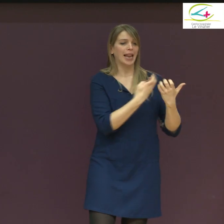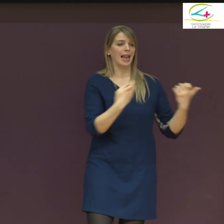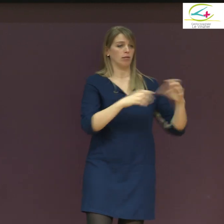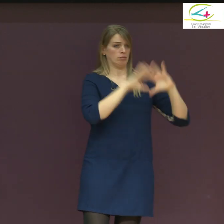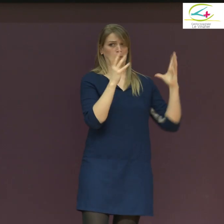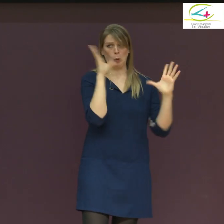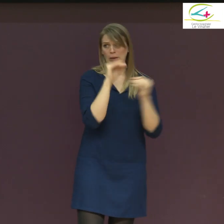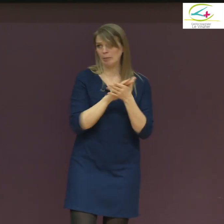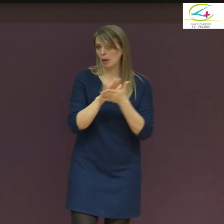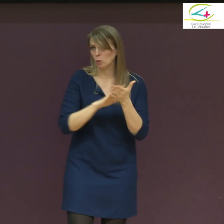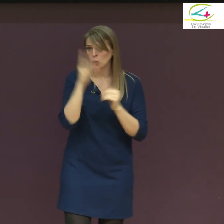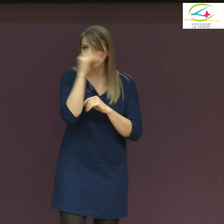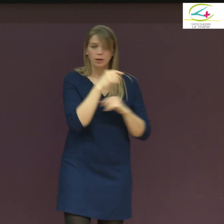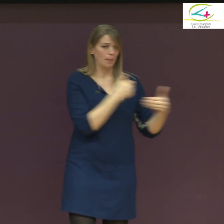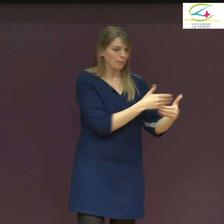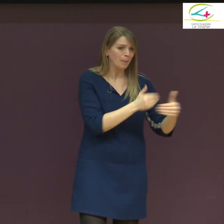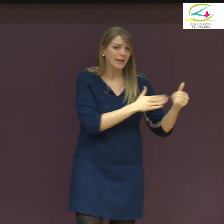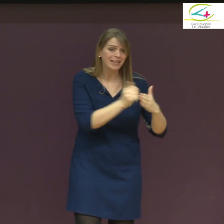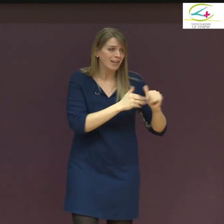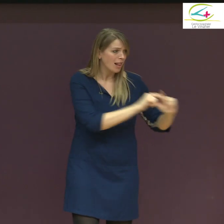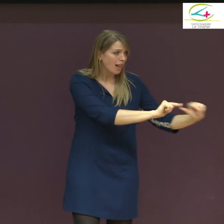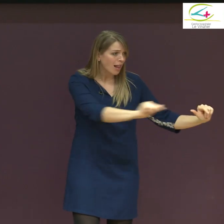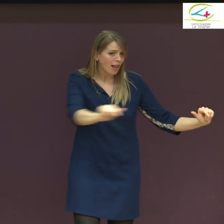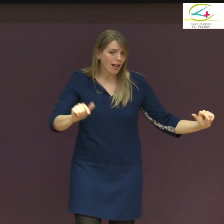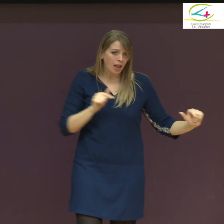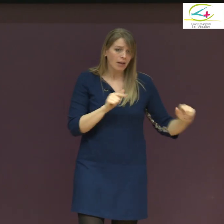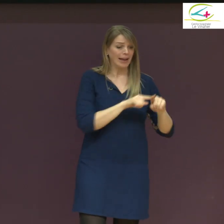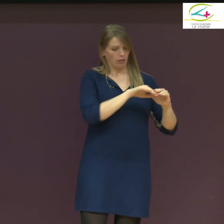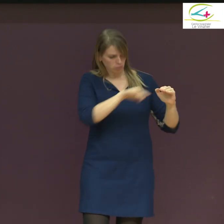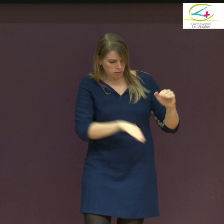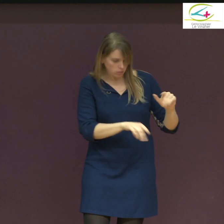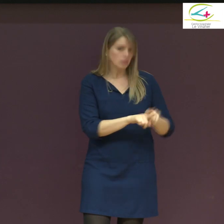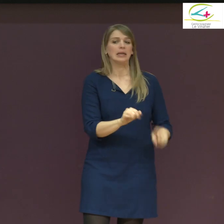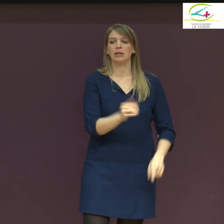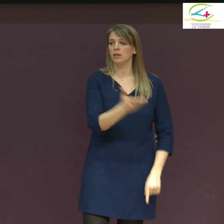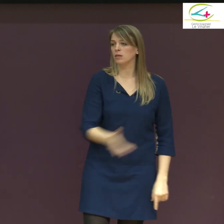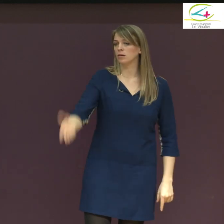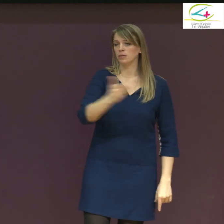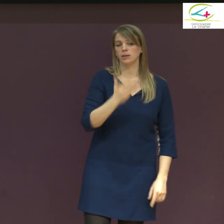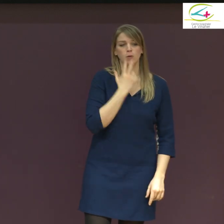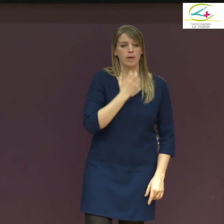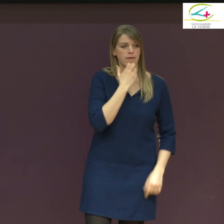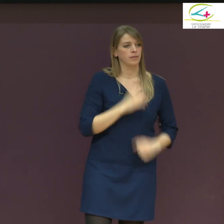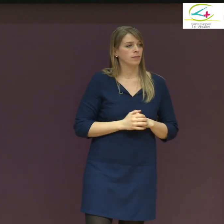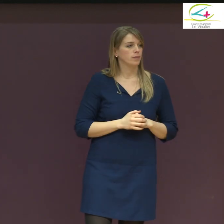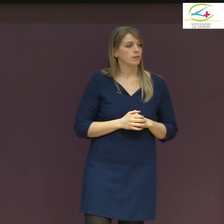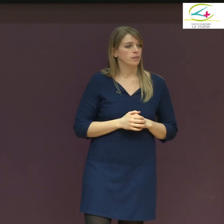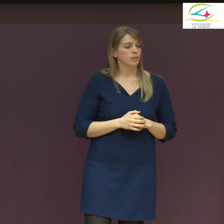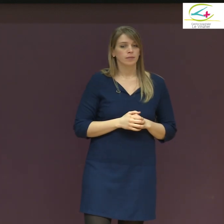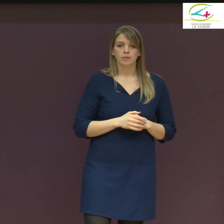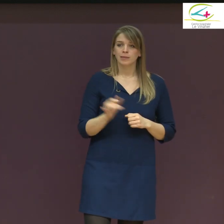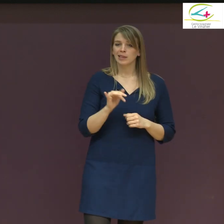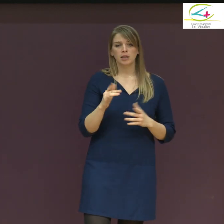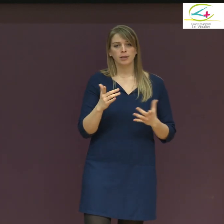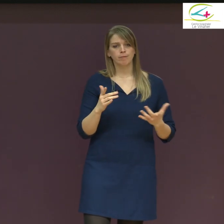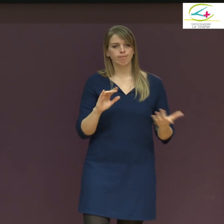je suis désolé pour ce que j'oublie. Hein, mais tout cela. Et puis en dessous, il y a le citoyen. Il y a celui qui ose s'asseoir